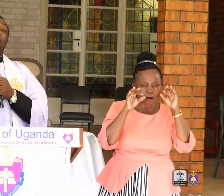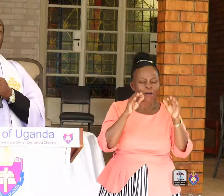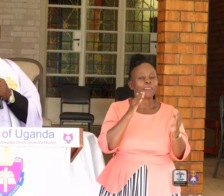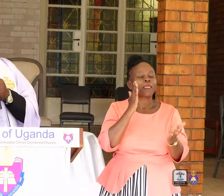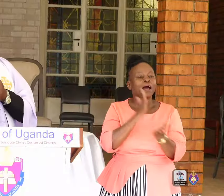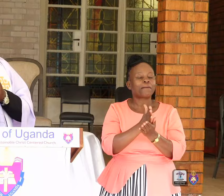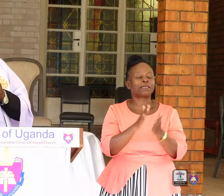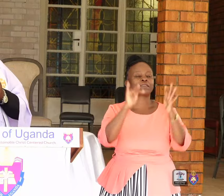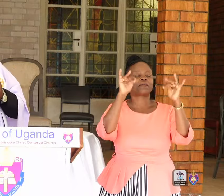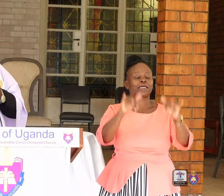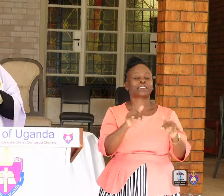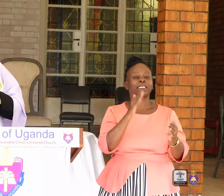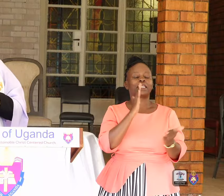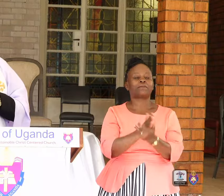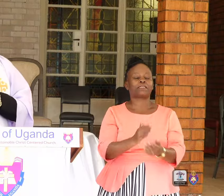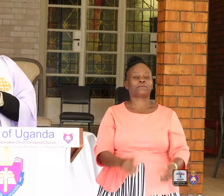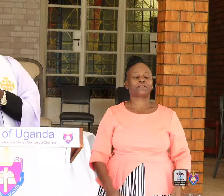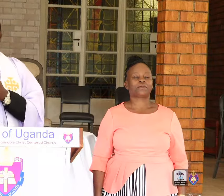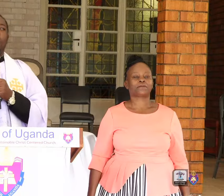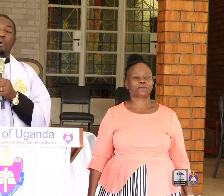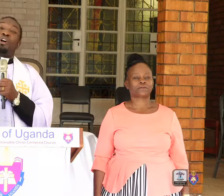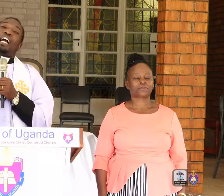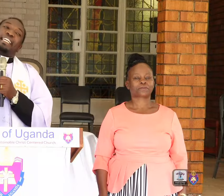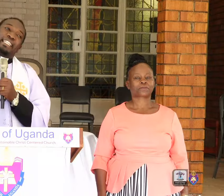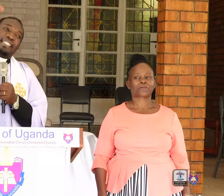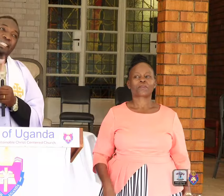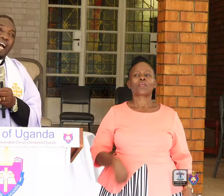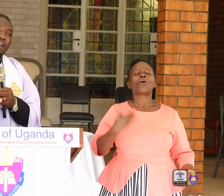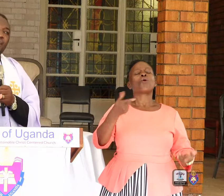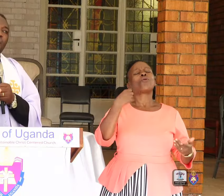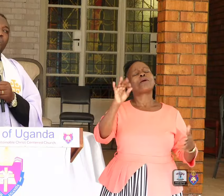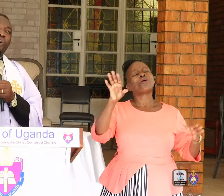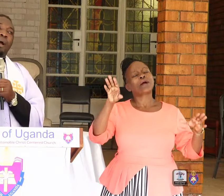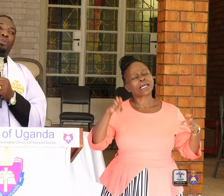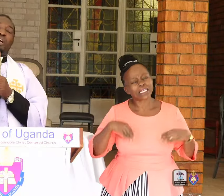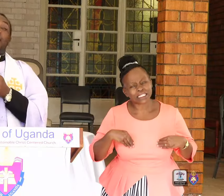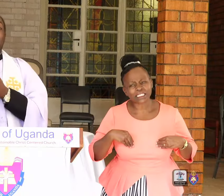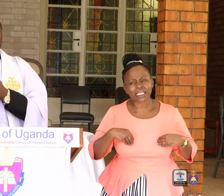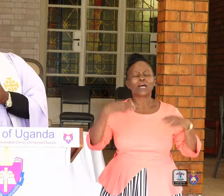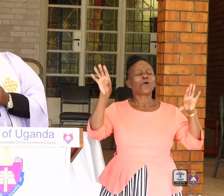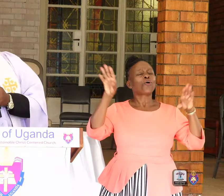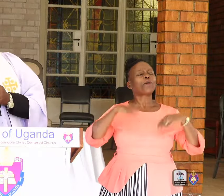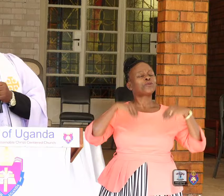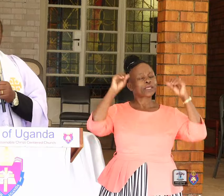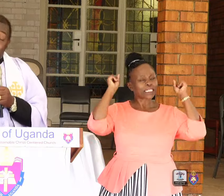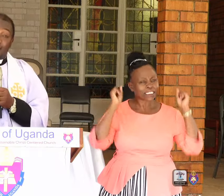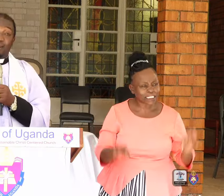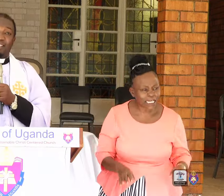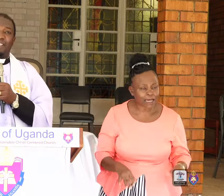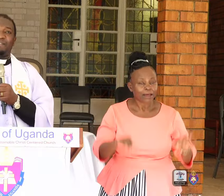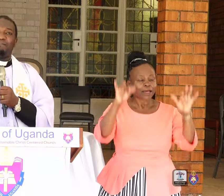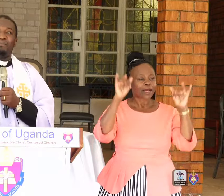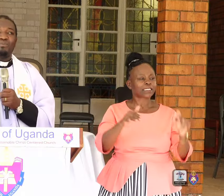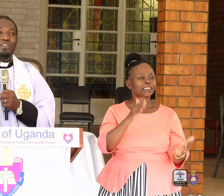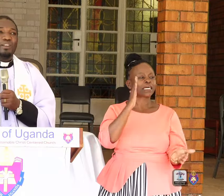gasigala maki mazima oba ogakkiriza oba togakkiriza gasigala